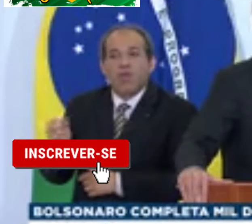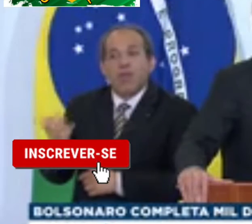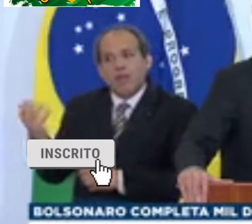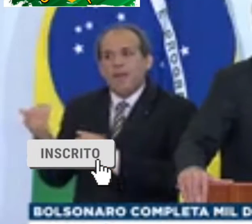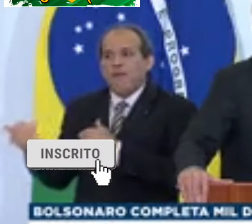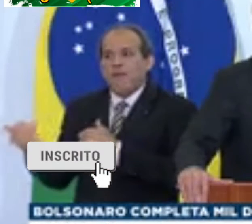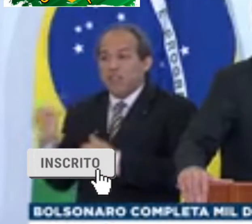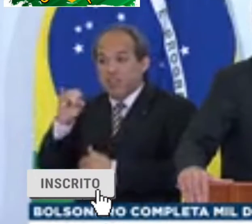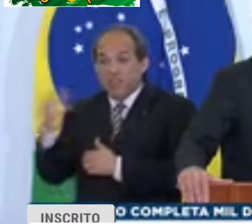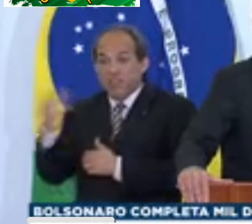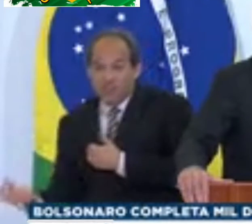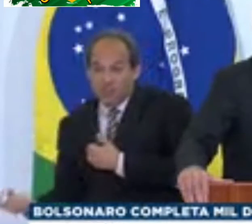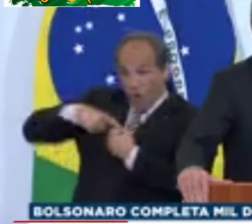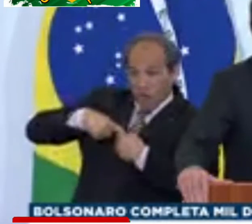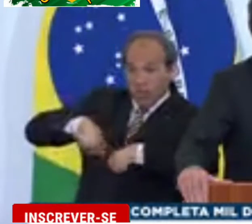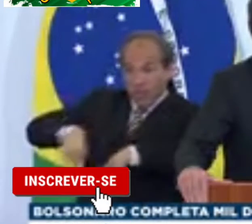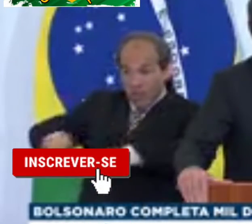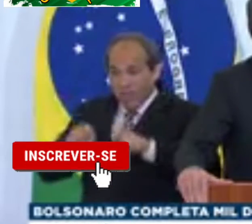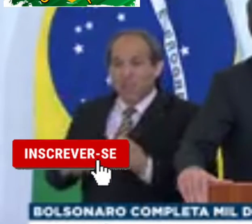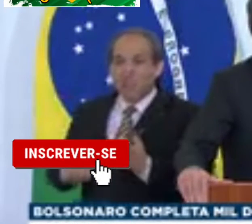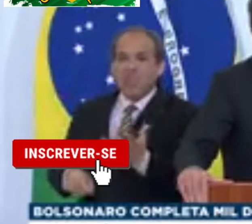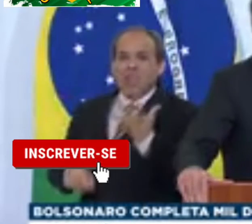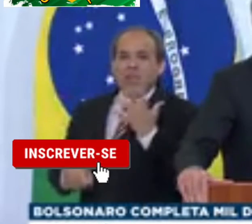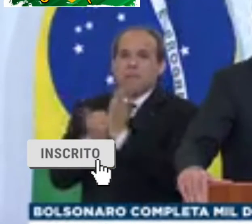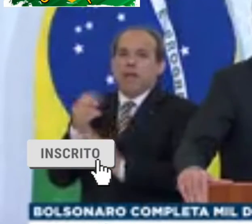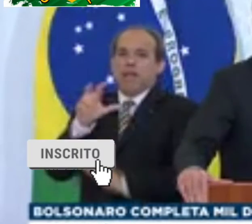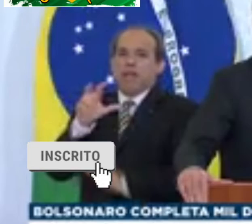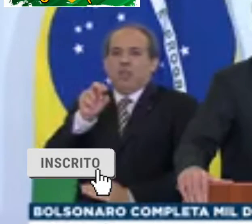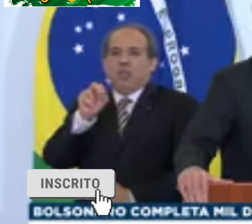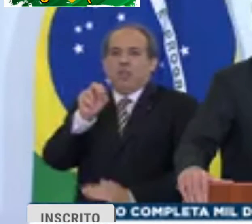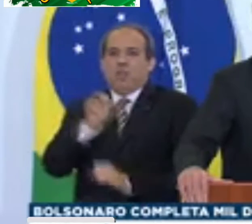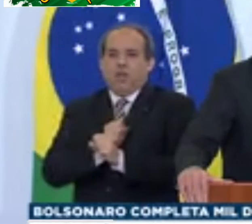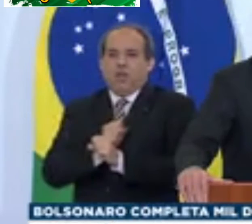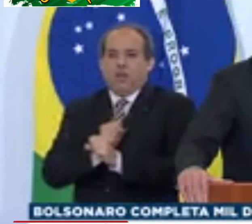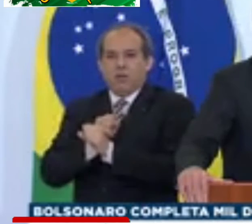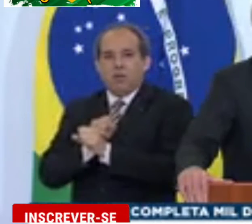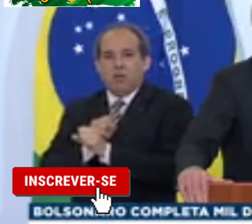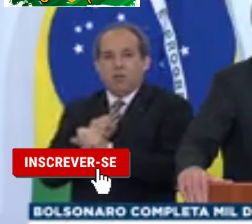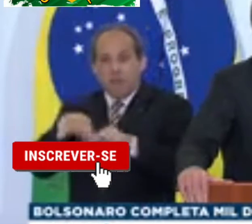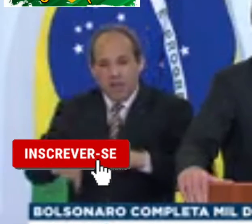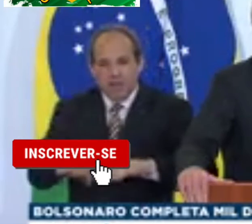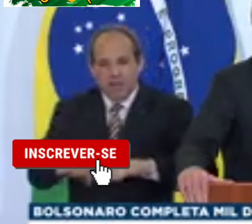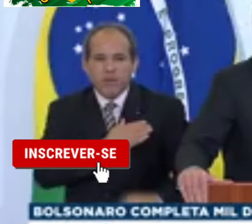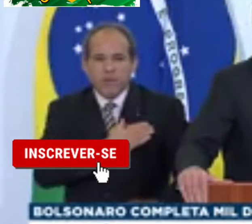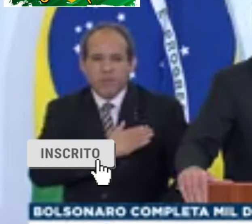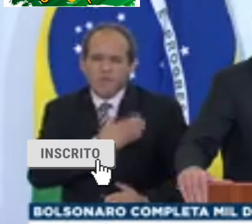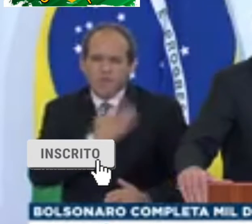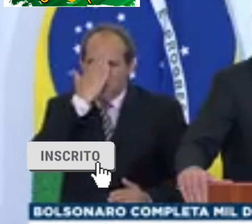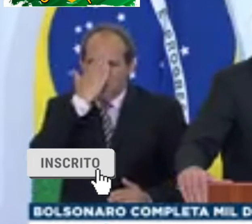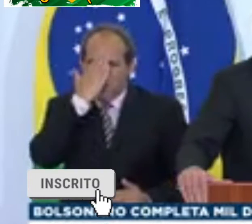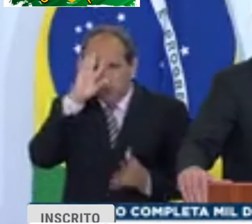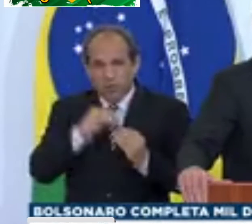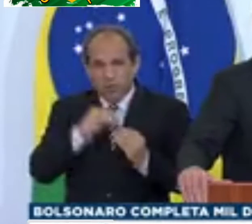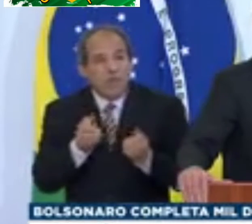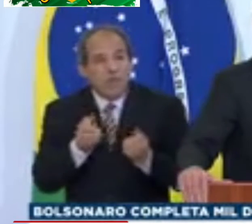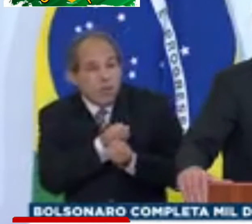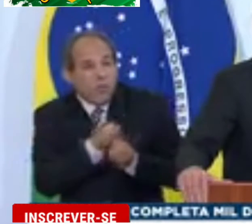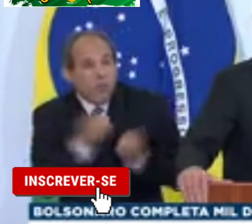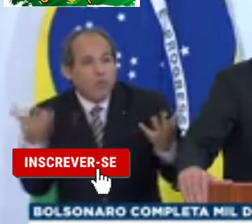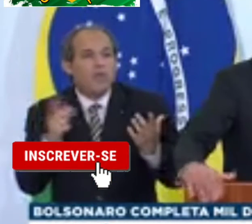50. É isso que nós queremos para a nossa pátria? Com todo respeito a todos aqui, existe